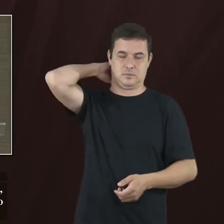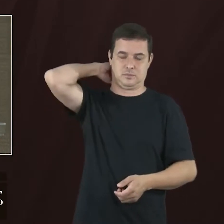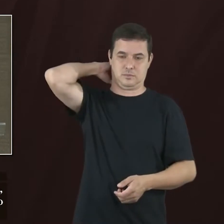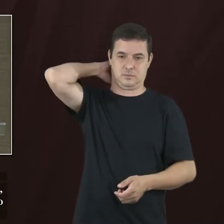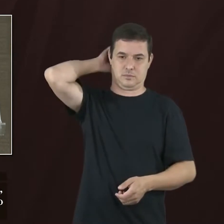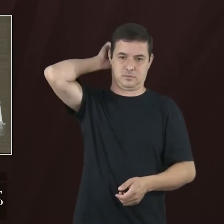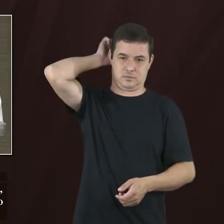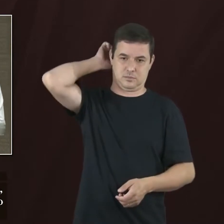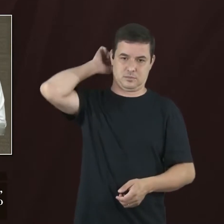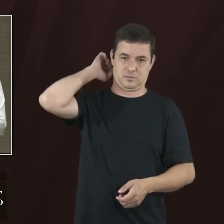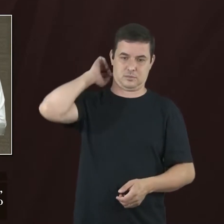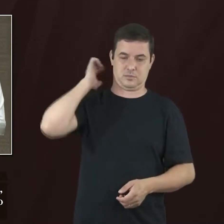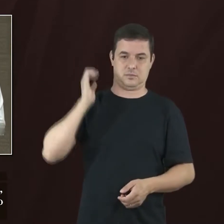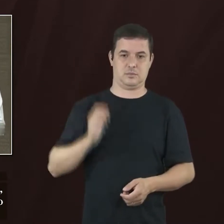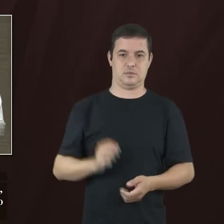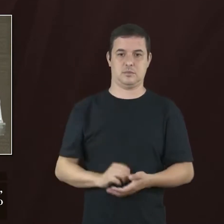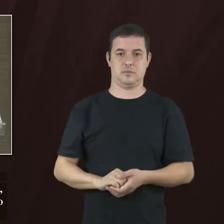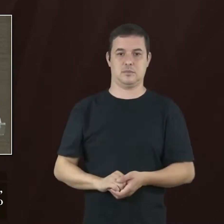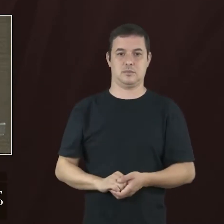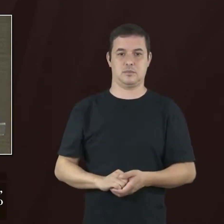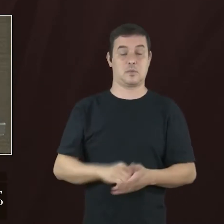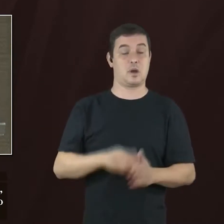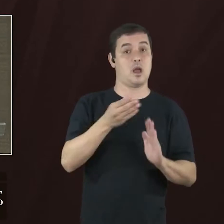Os que vos...